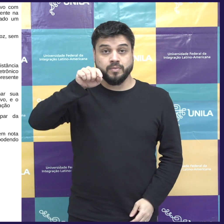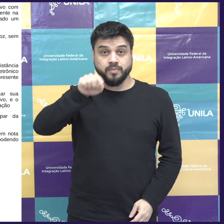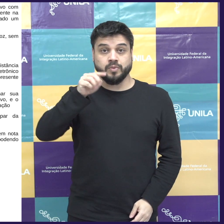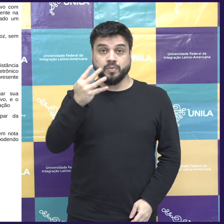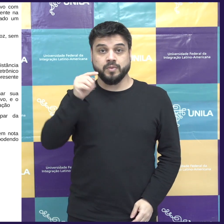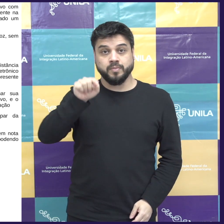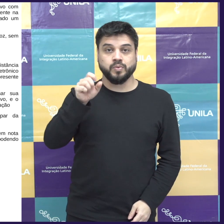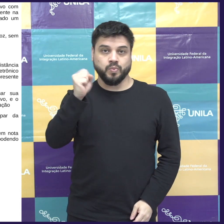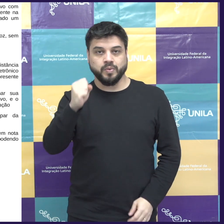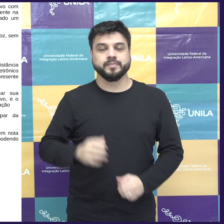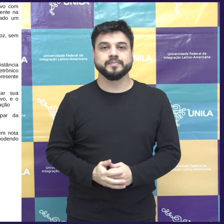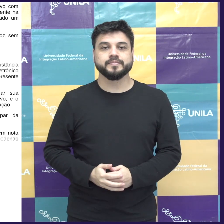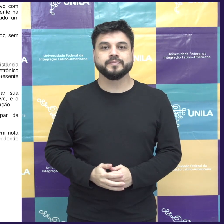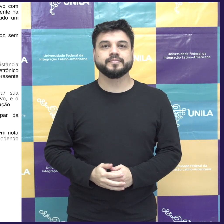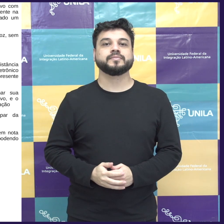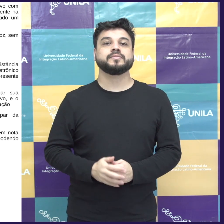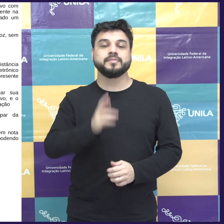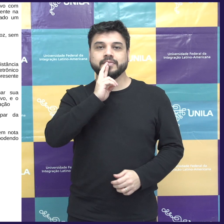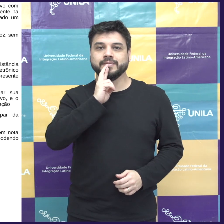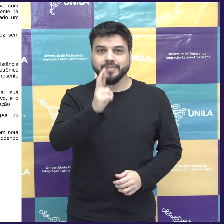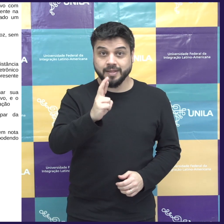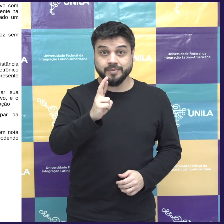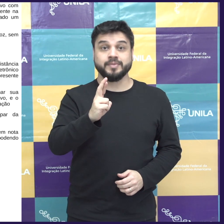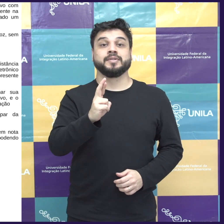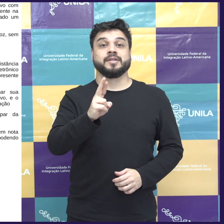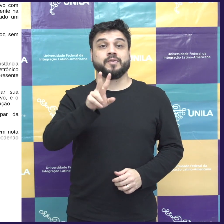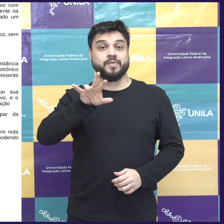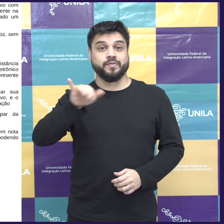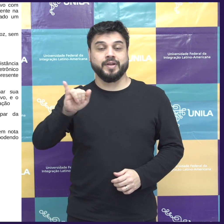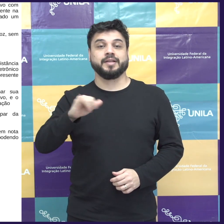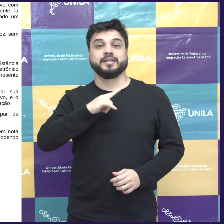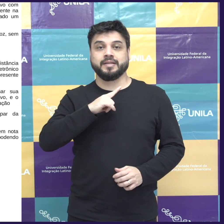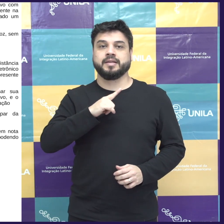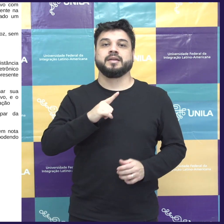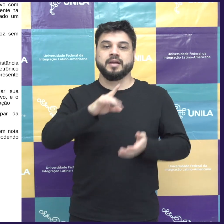5.4.8. O resultado será divulgado em ordem crescente do número de inscrição.